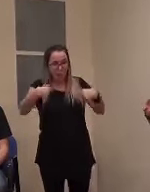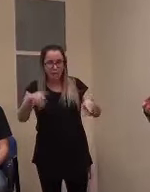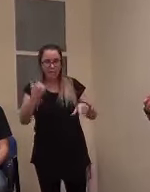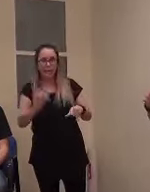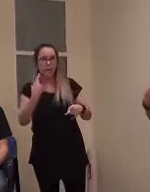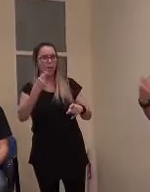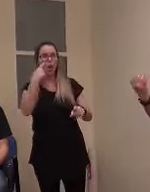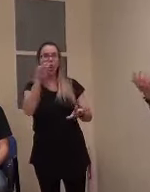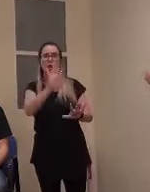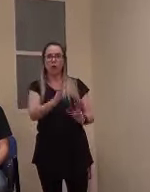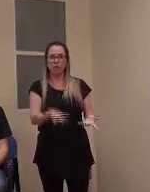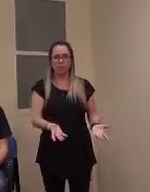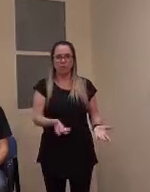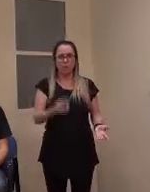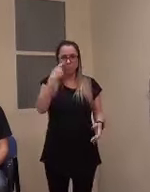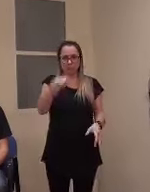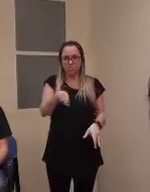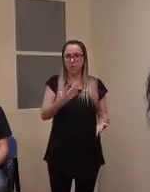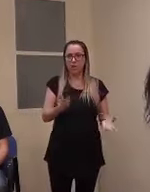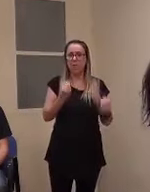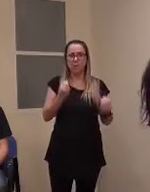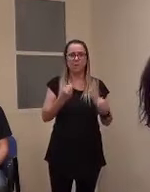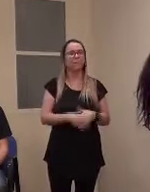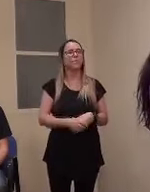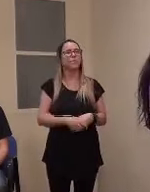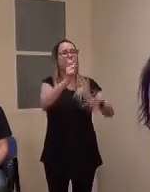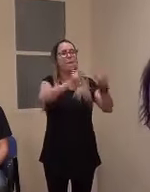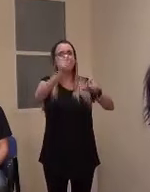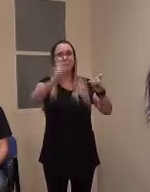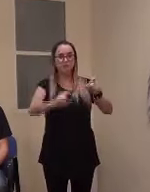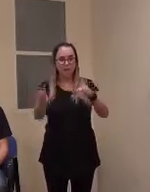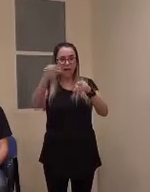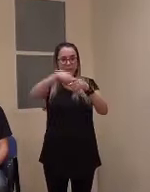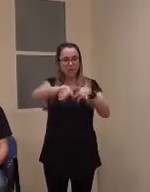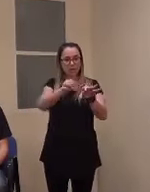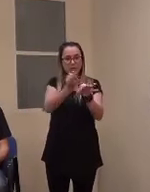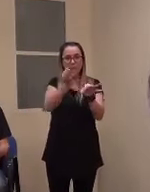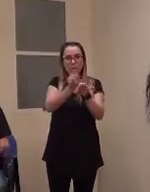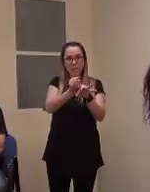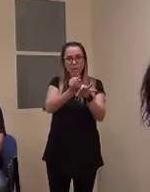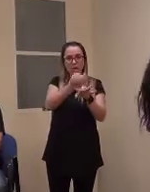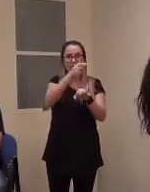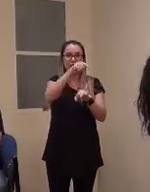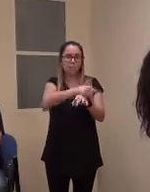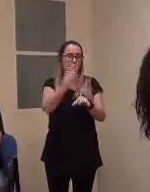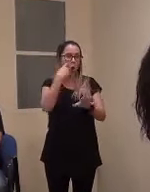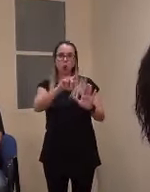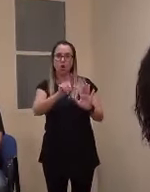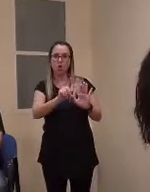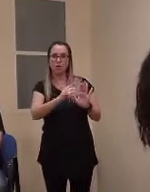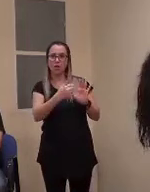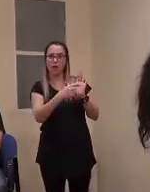válidos o no están en realidades educativas